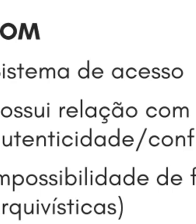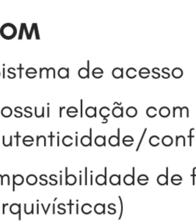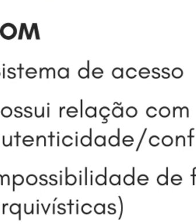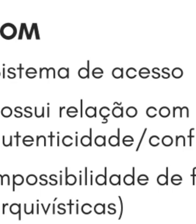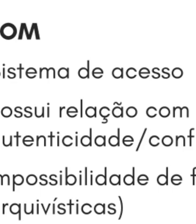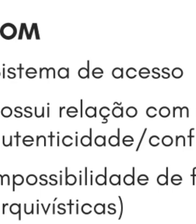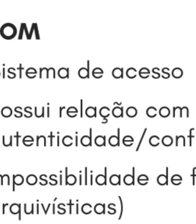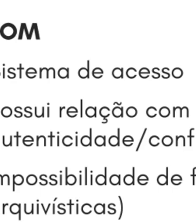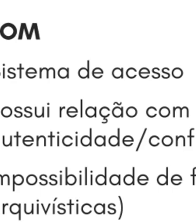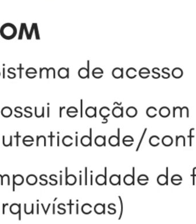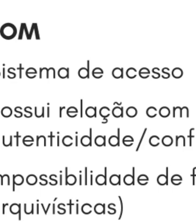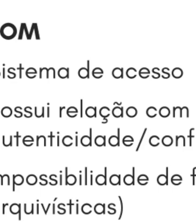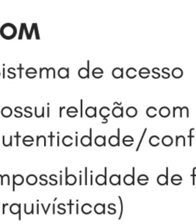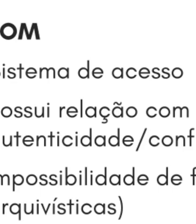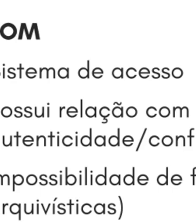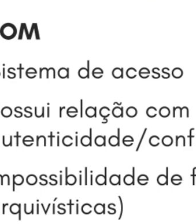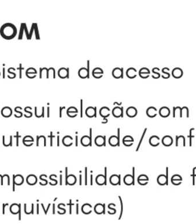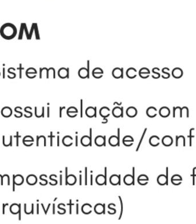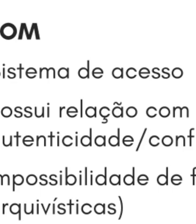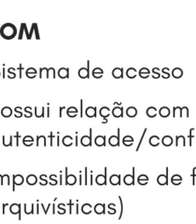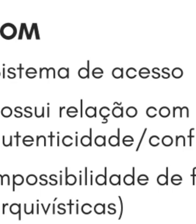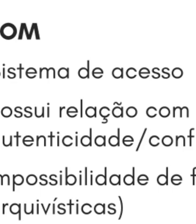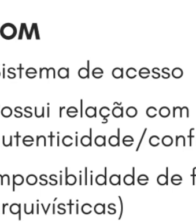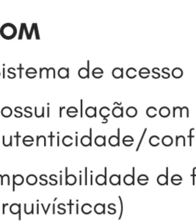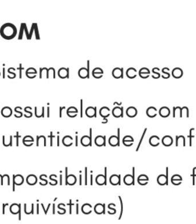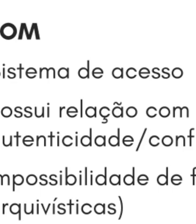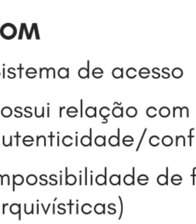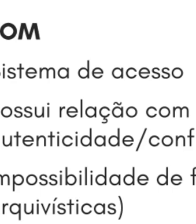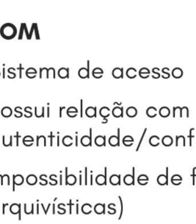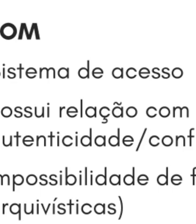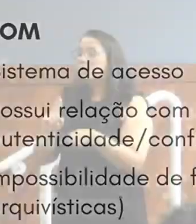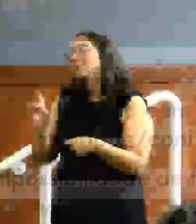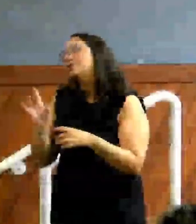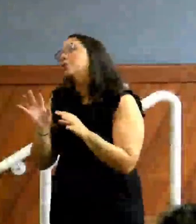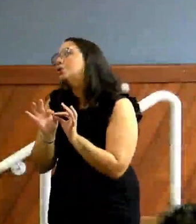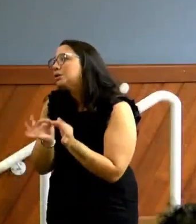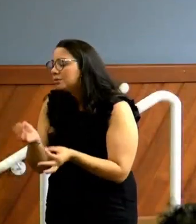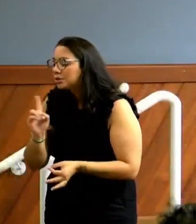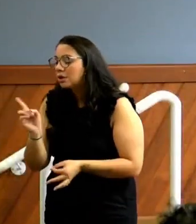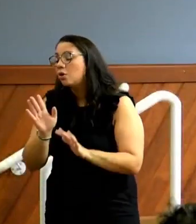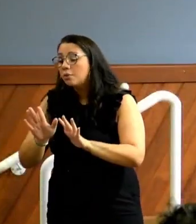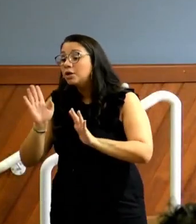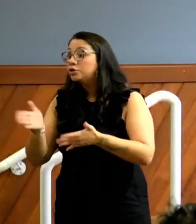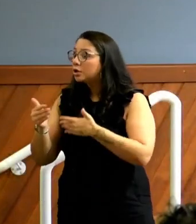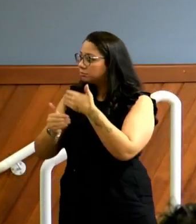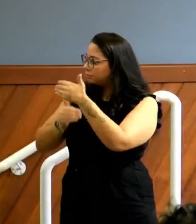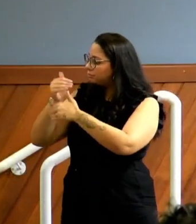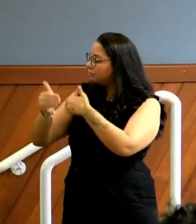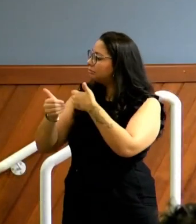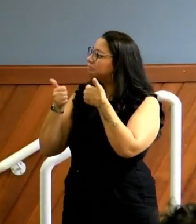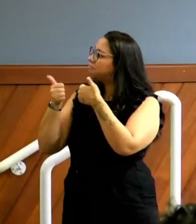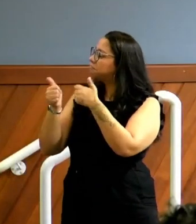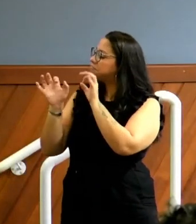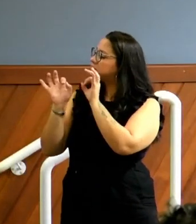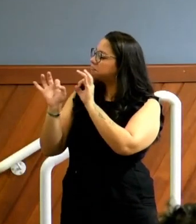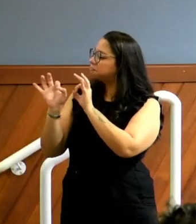reconhecível. Gente, já era, você não precisa botar descrição nenhuma. Claro que não é só isso, né? Mas assim, já é um passo significativo,